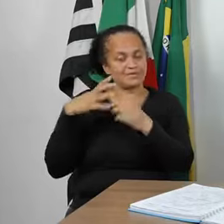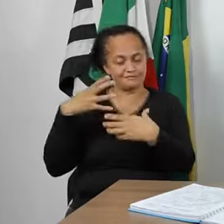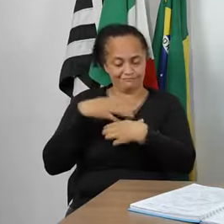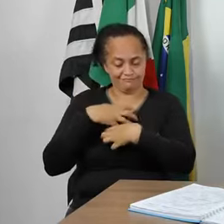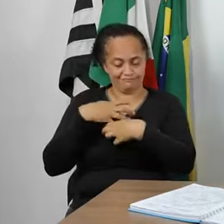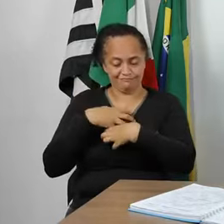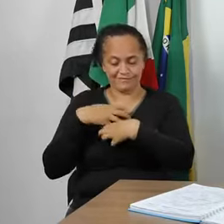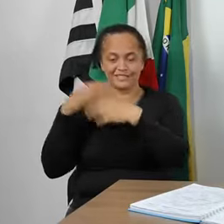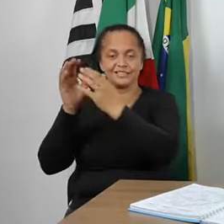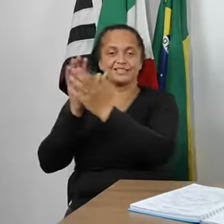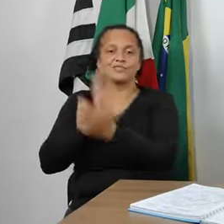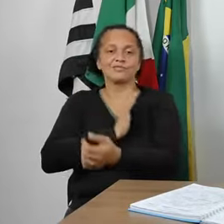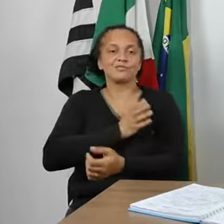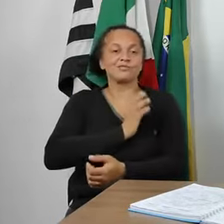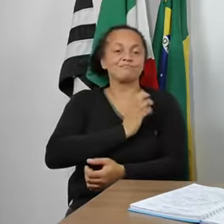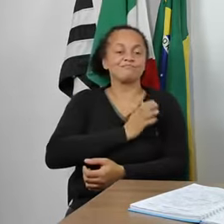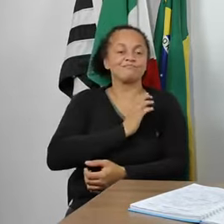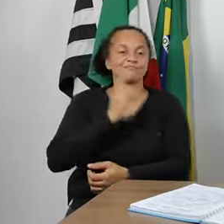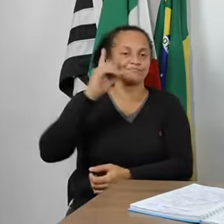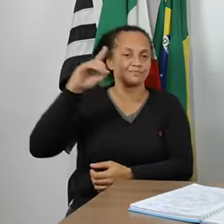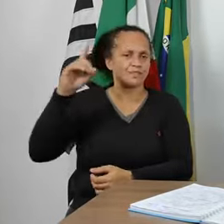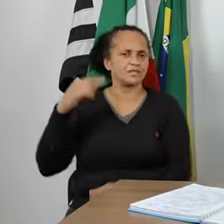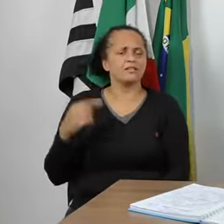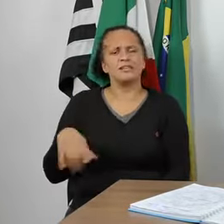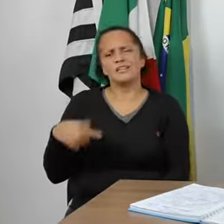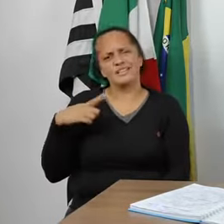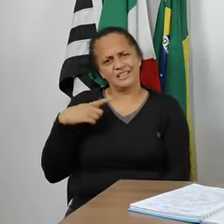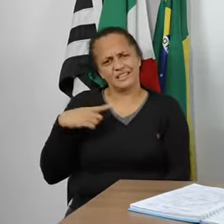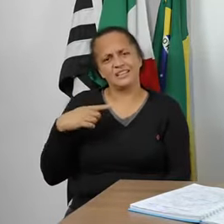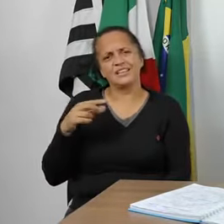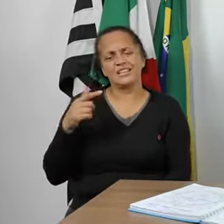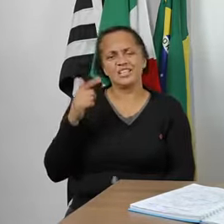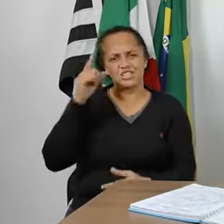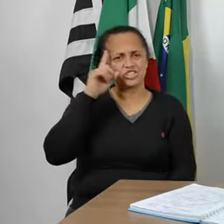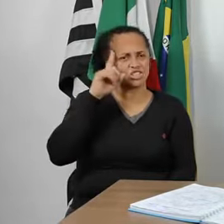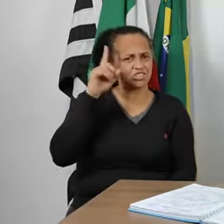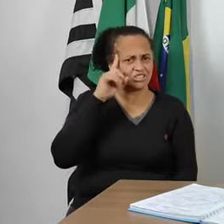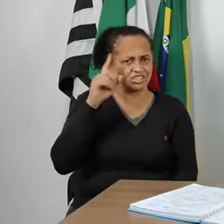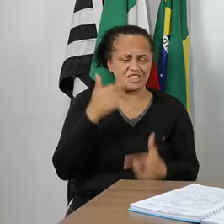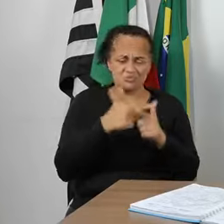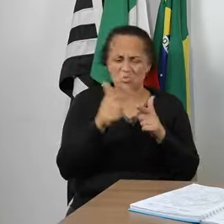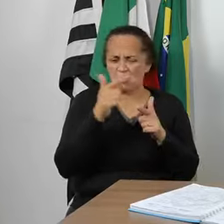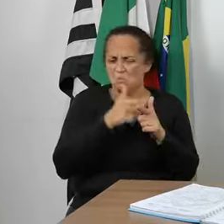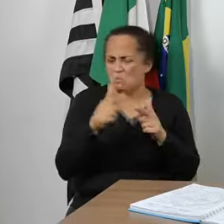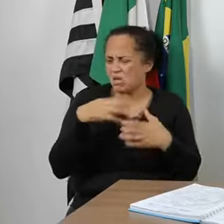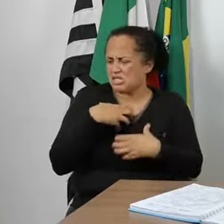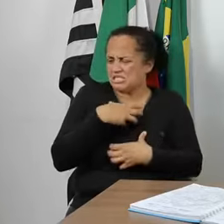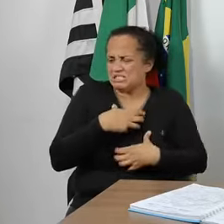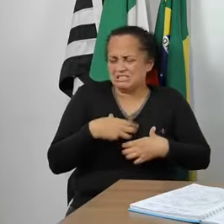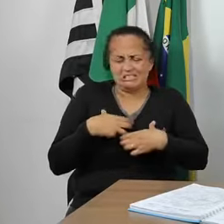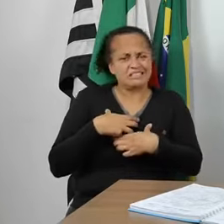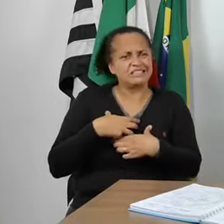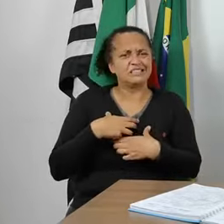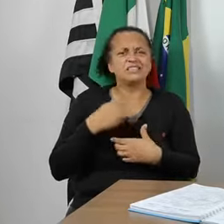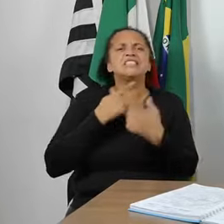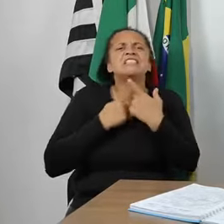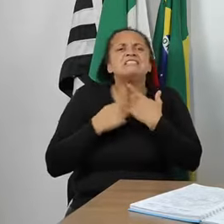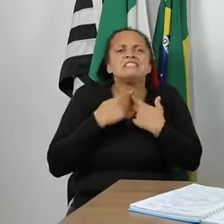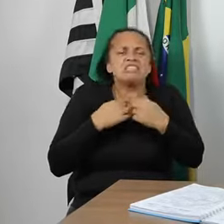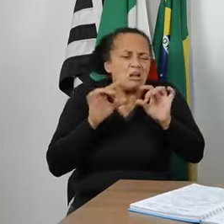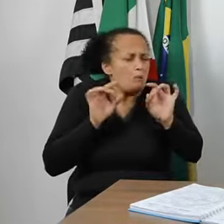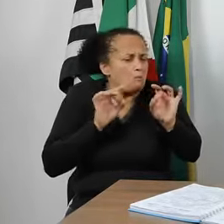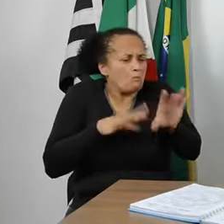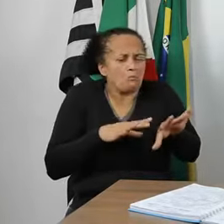abatemos, muitas das vezes nós temos o desejo de desistir, vem o sentimento de desistir, muitas das vezes estamos